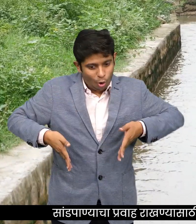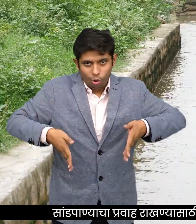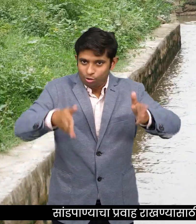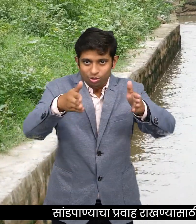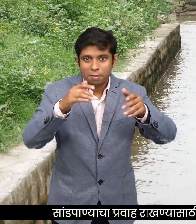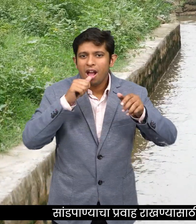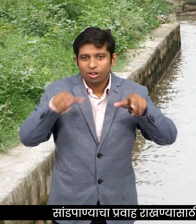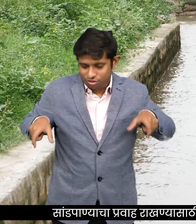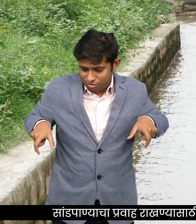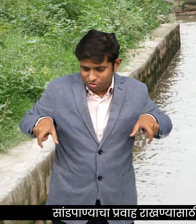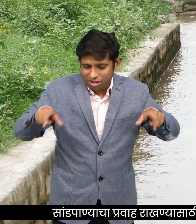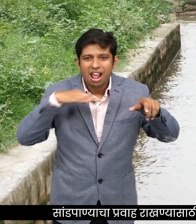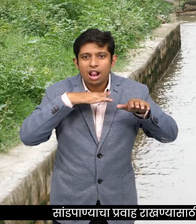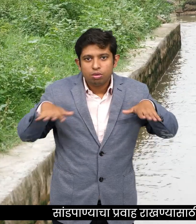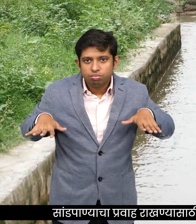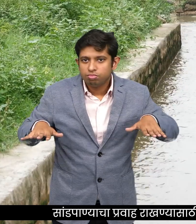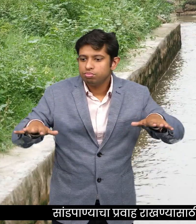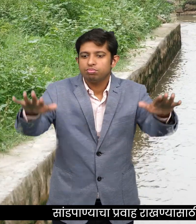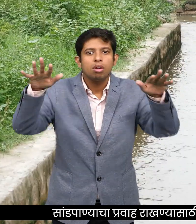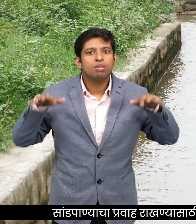रस्त्यांच्या दोन्ही बाजूंना ड्रेनेज कालवे.